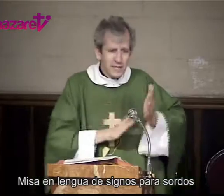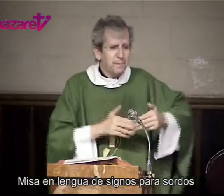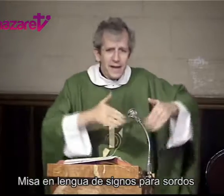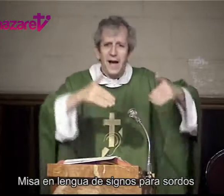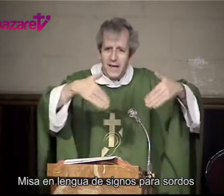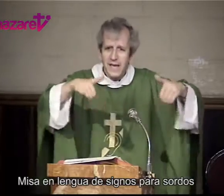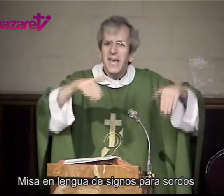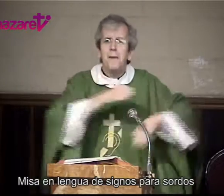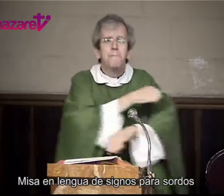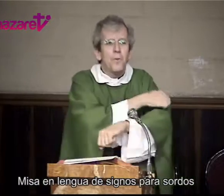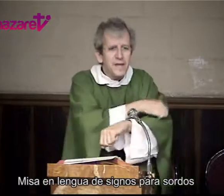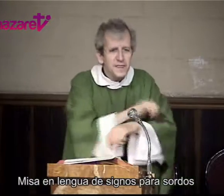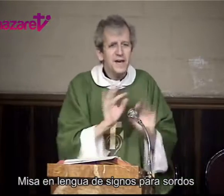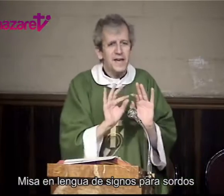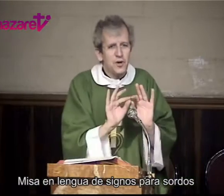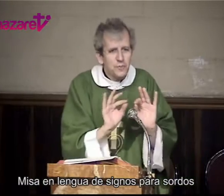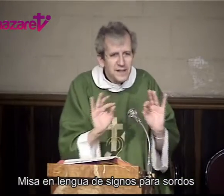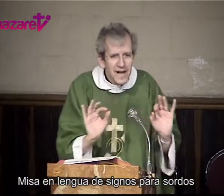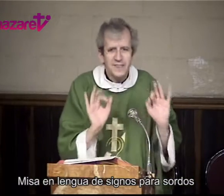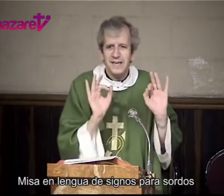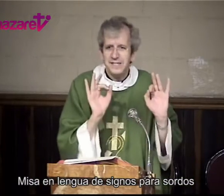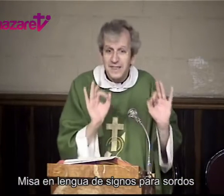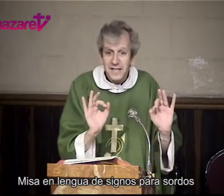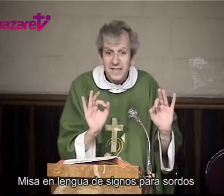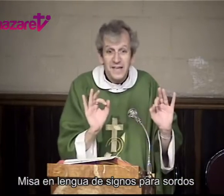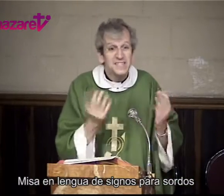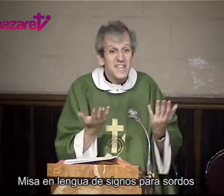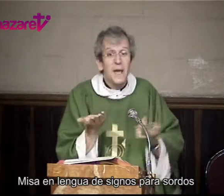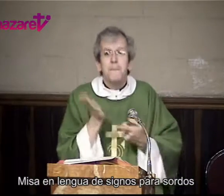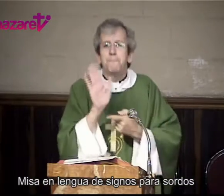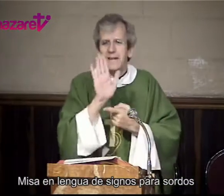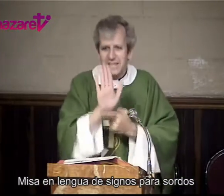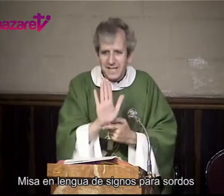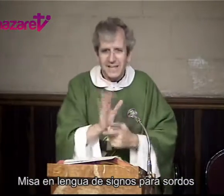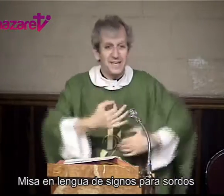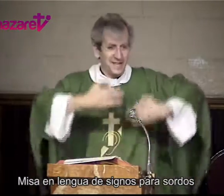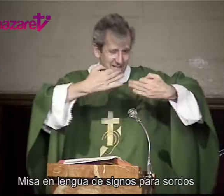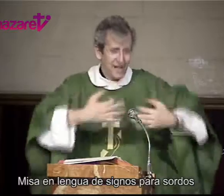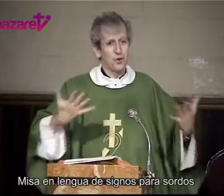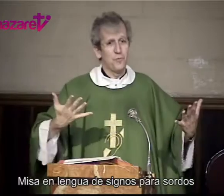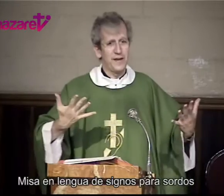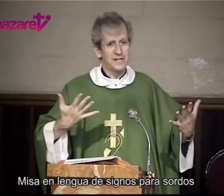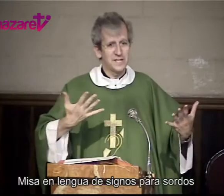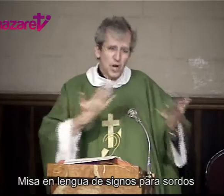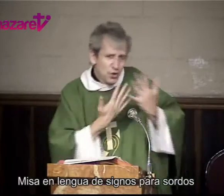venga, en pobreza, en humildad, en sencillez. Es decir, preséntate tal como eres. No